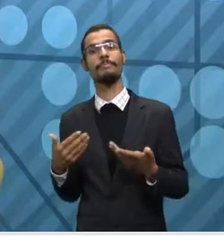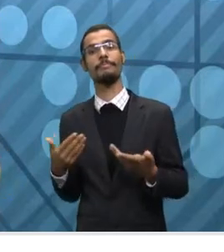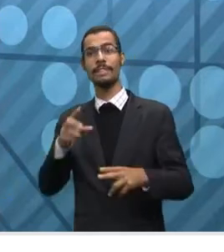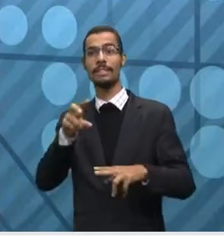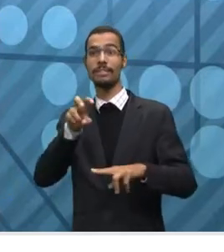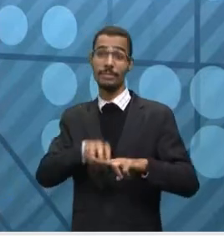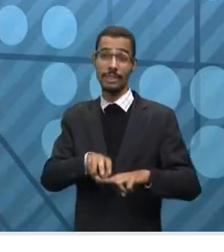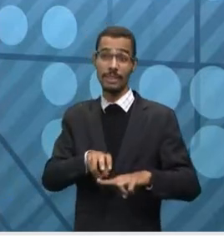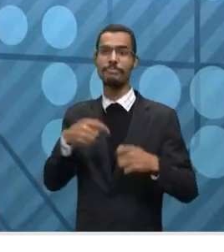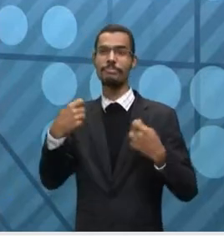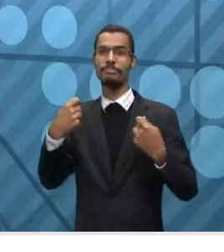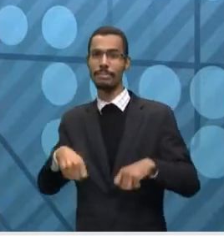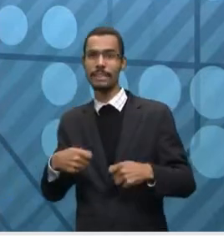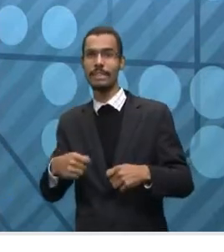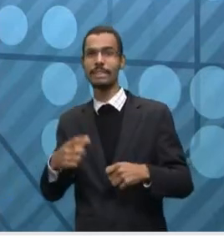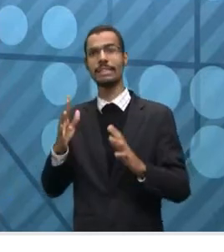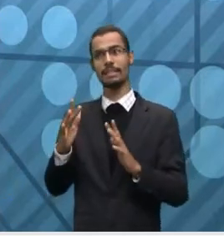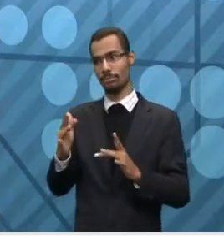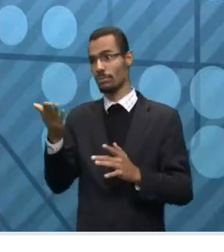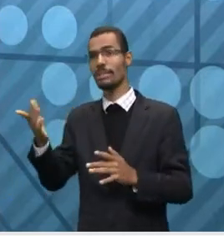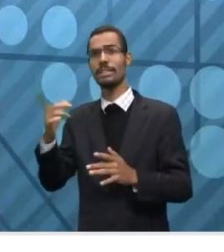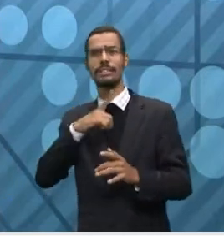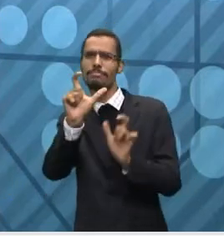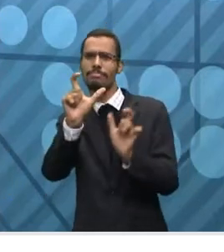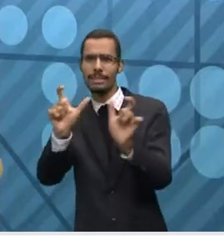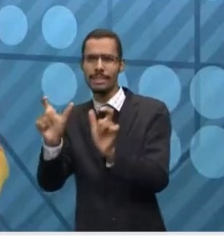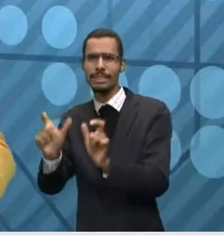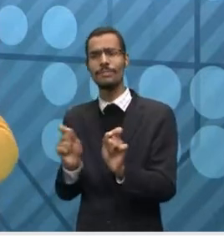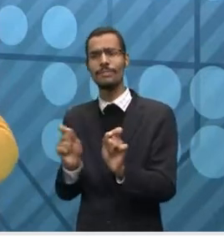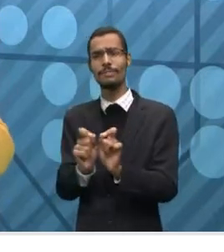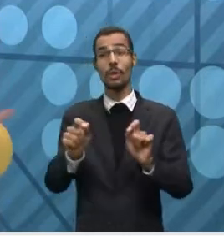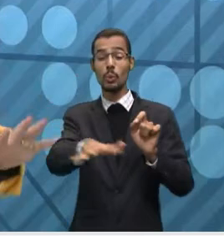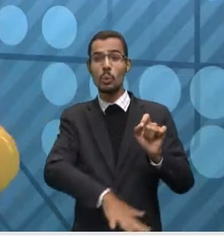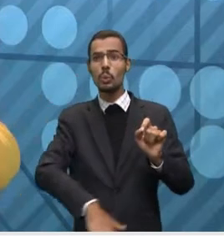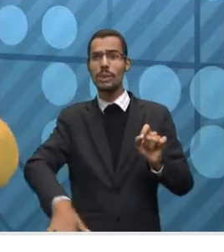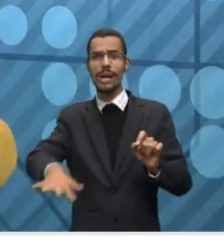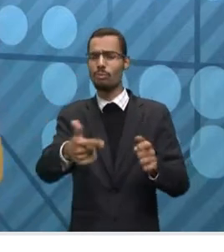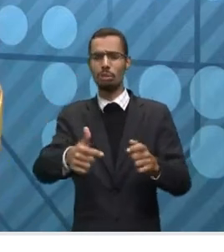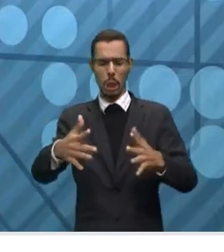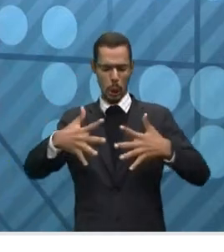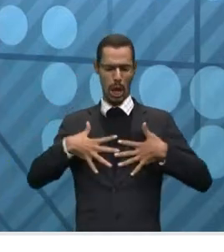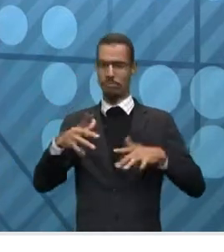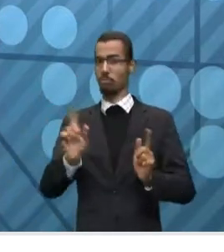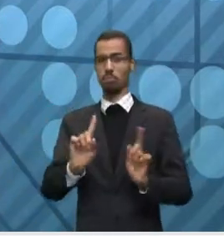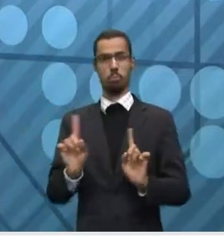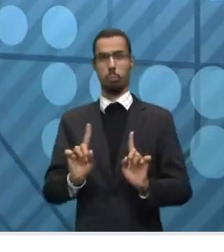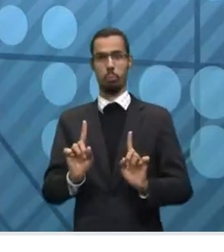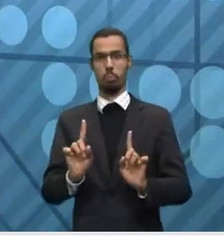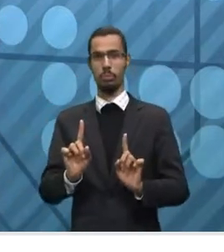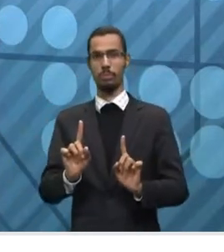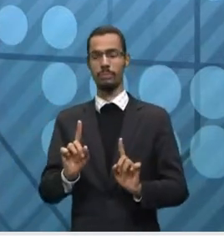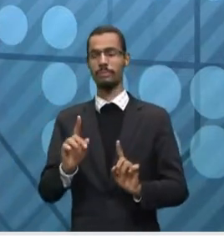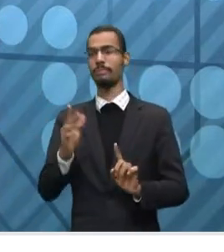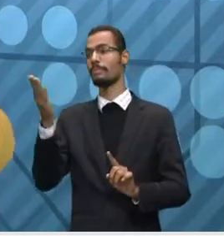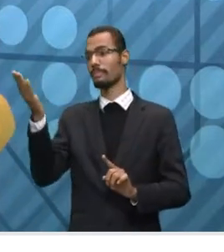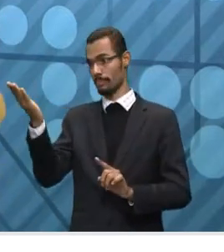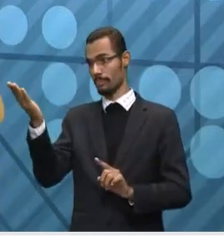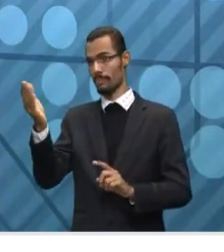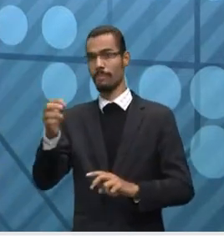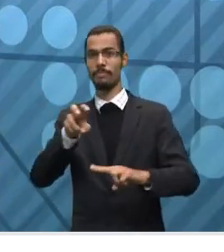Sentar, precisar e namorar. São vocábulos realizados no espaço neutro, não vai tocar no corpo agora, tá?